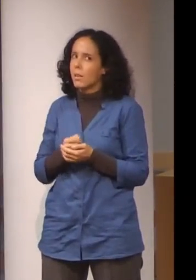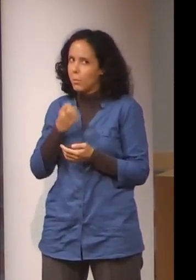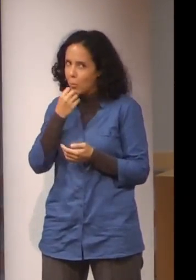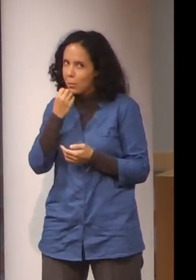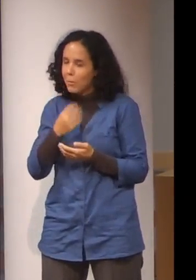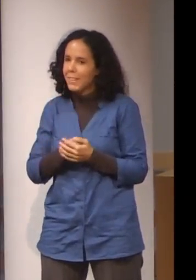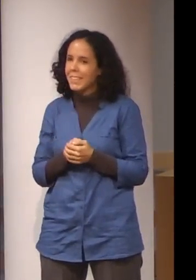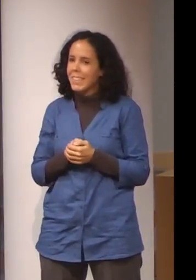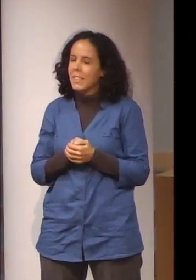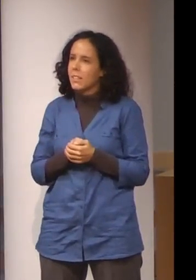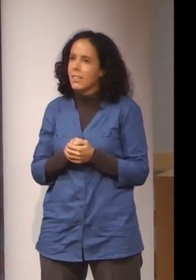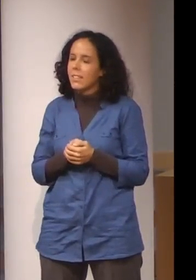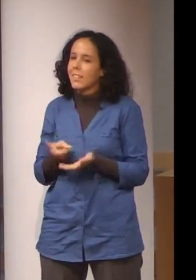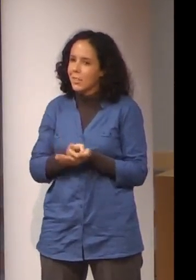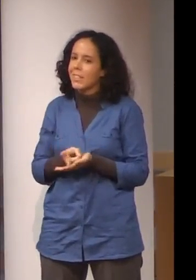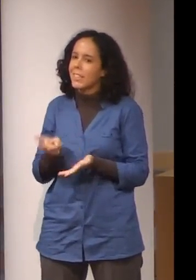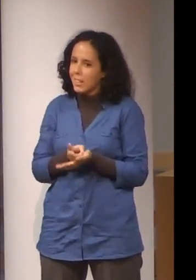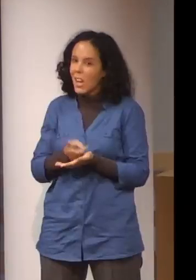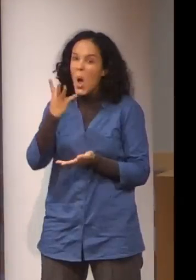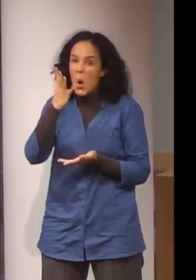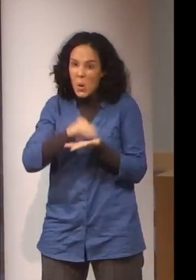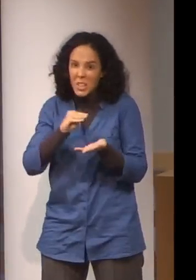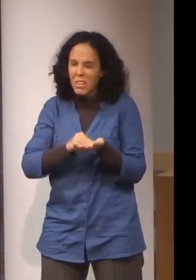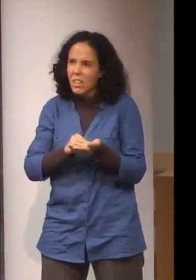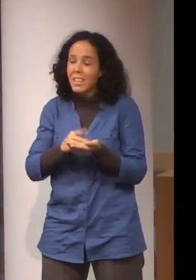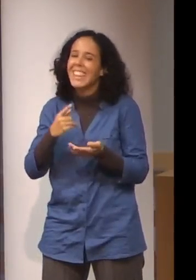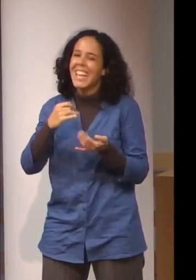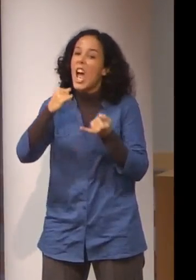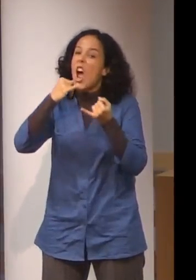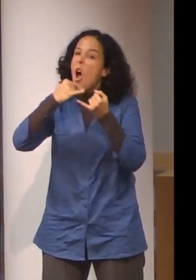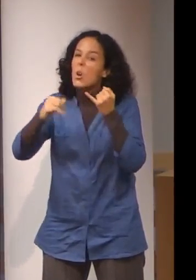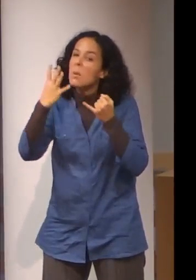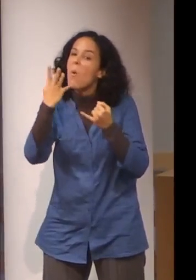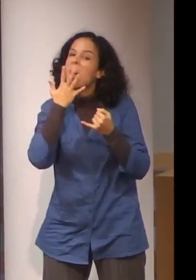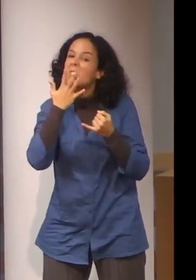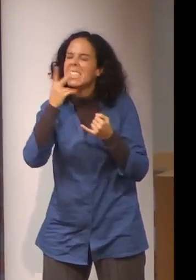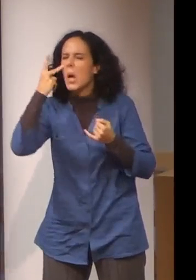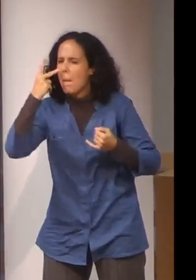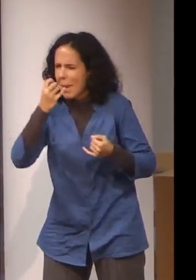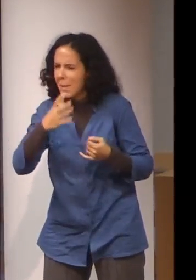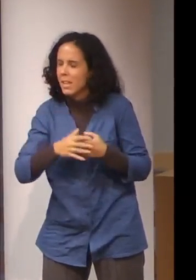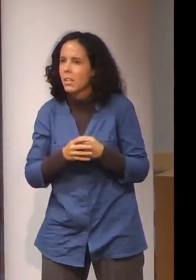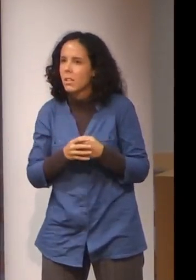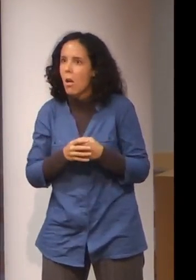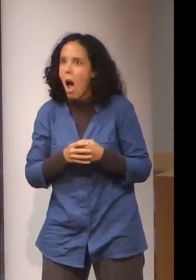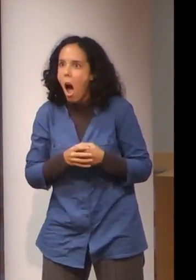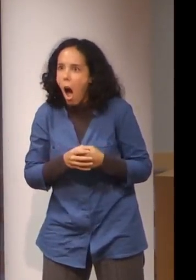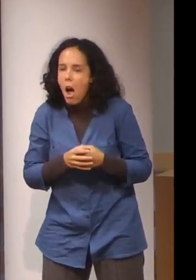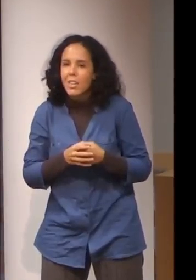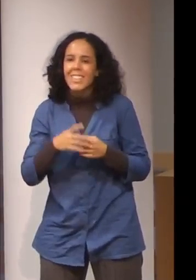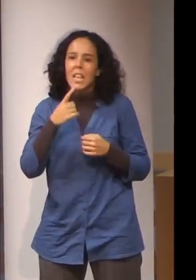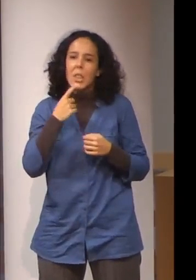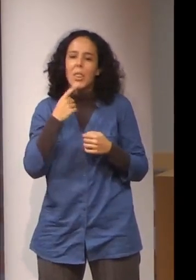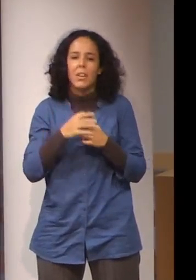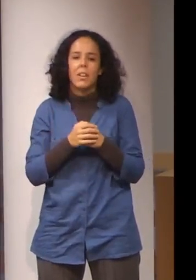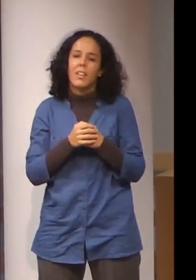mira, mira, míralo otra vez. Sí, sí, está bien. No, no, otra vez y otra vez. Cuatro veces. Y tú fíjate en el